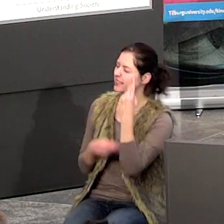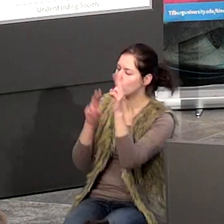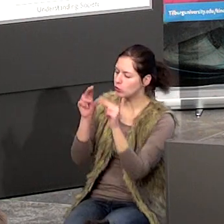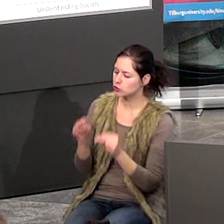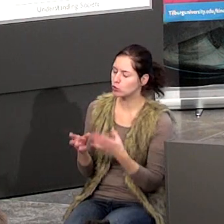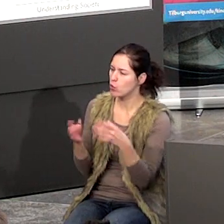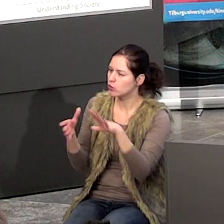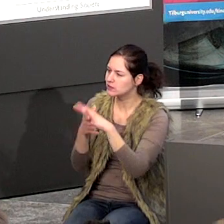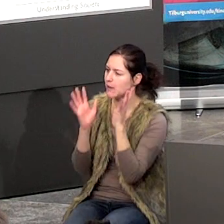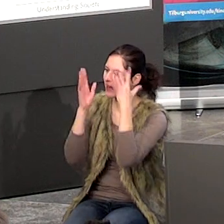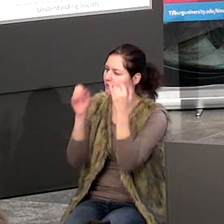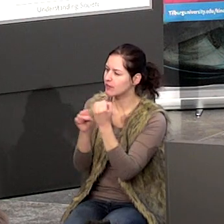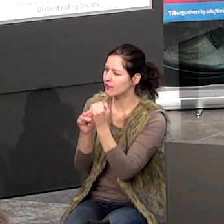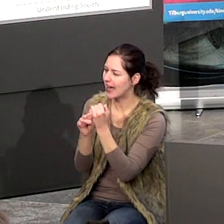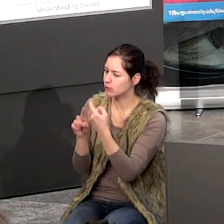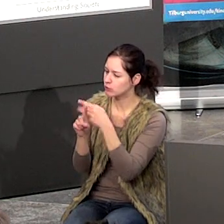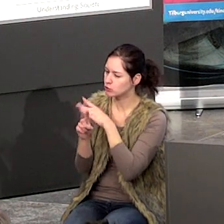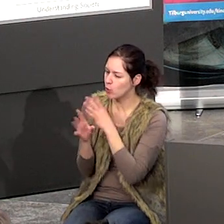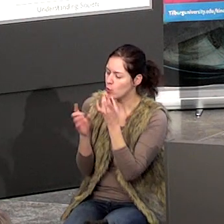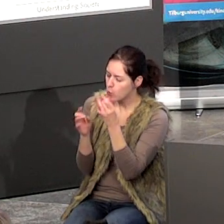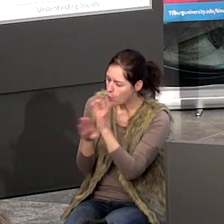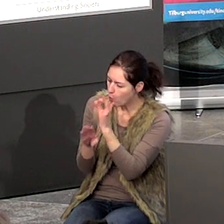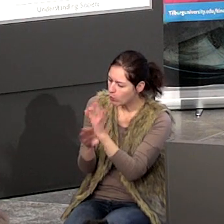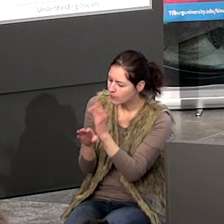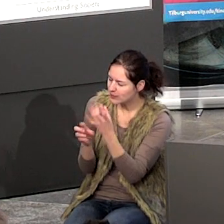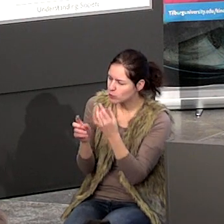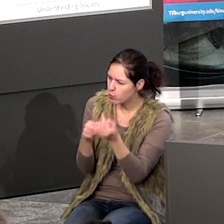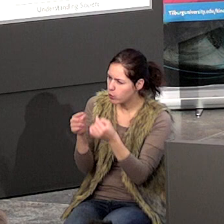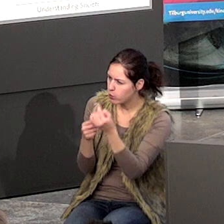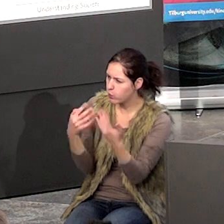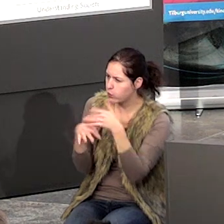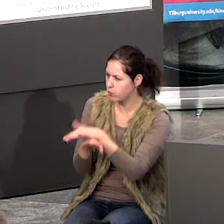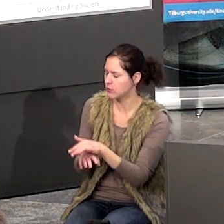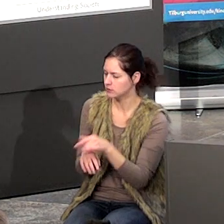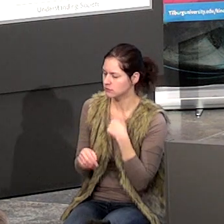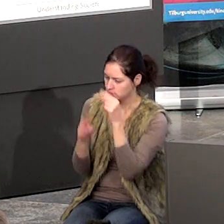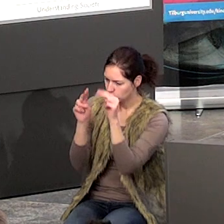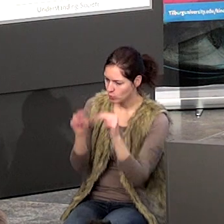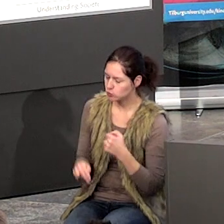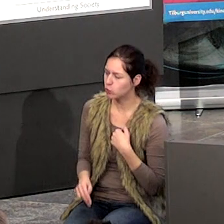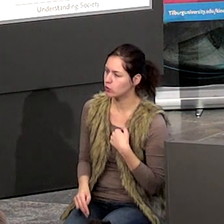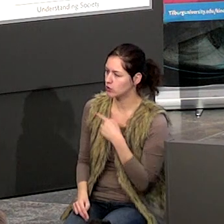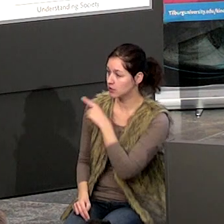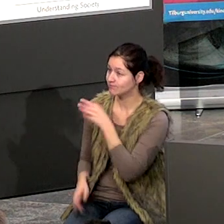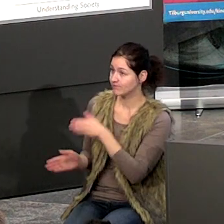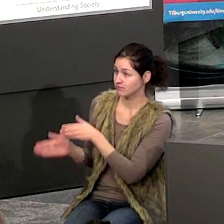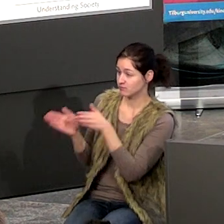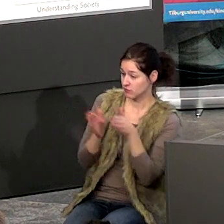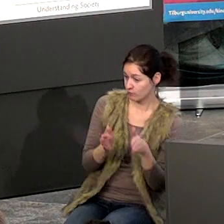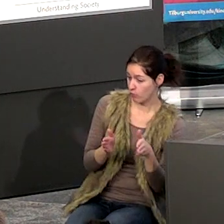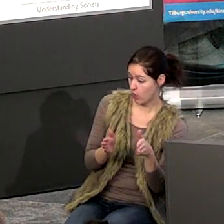werkt en vooral hoe het onderwijs binnen de samenleving werkt. En